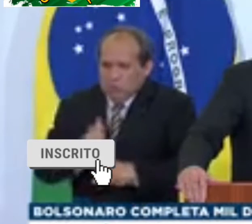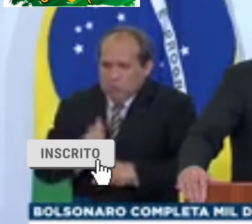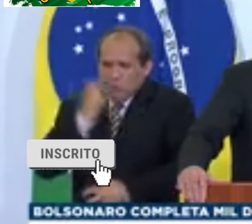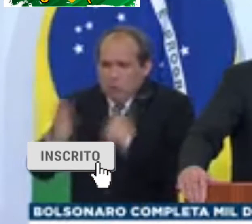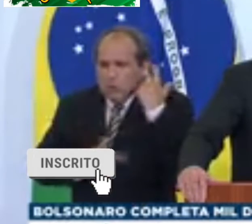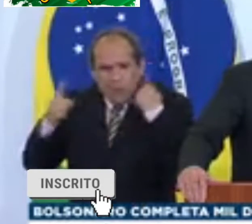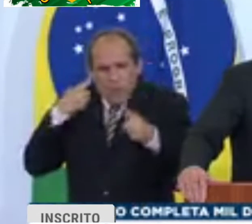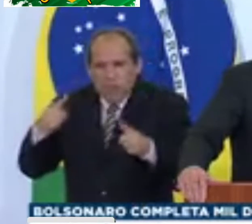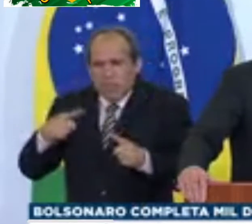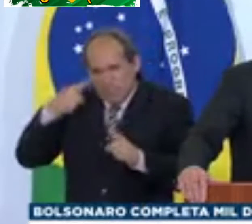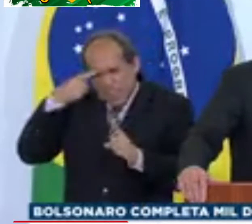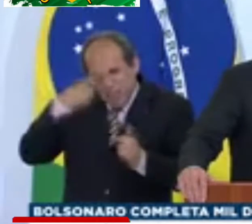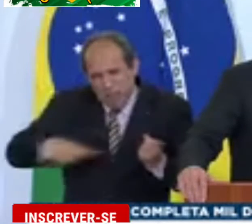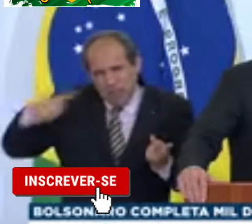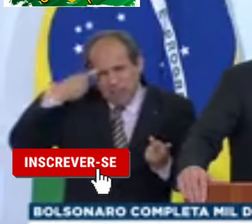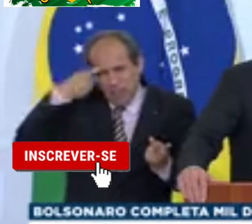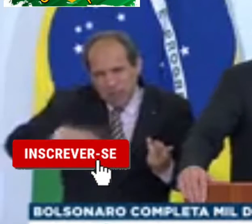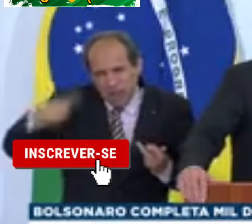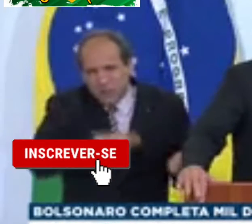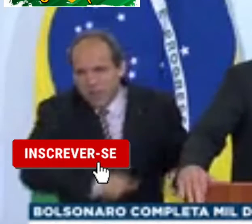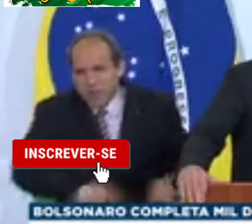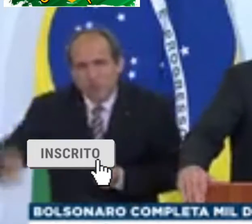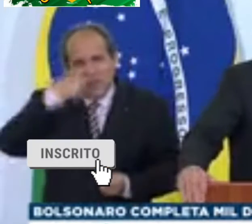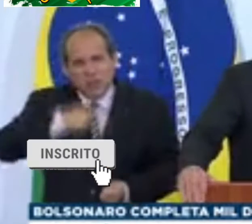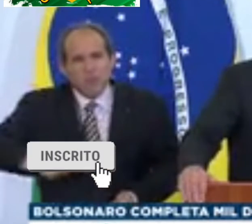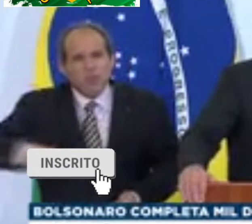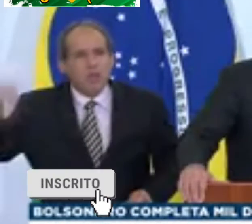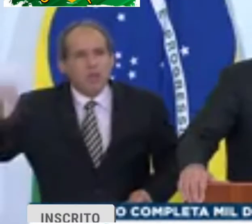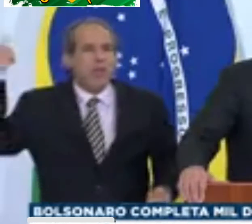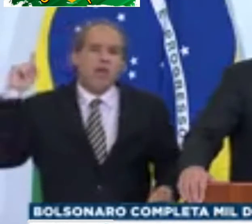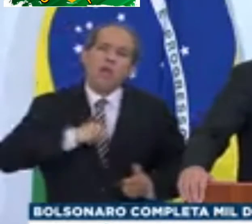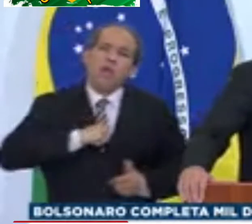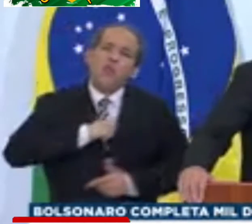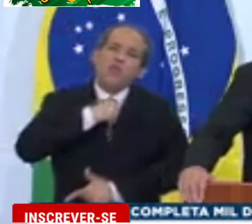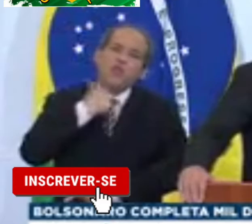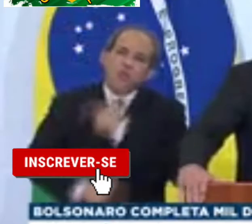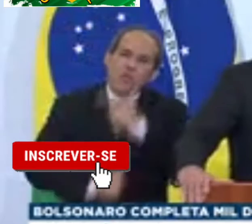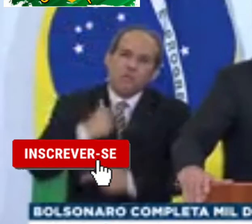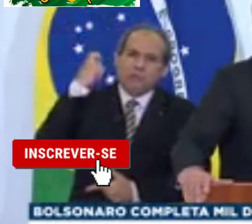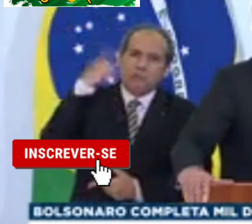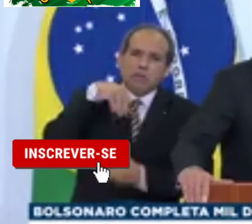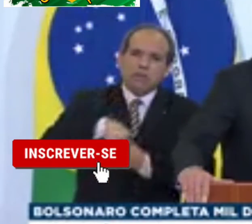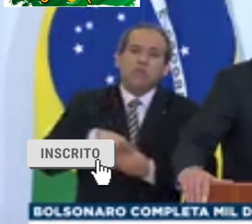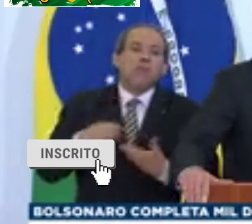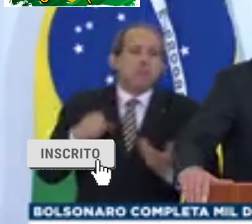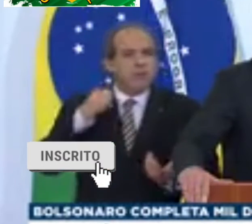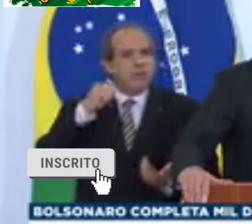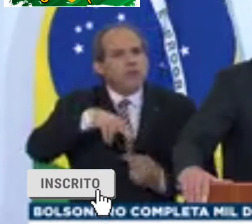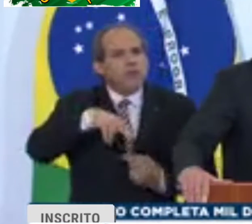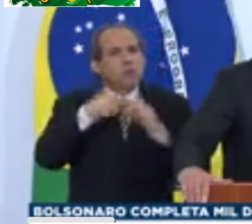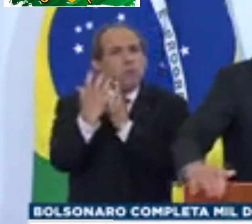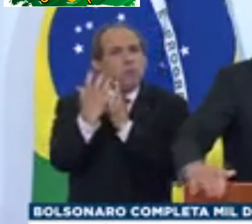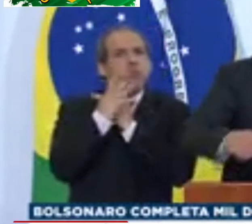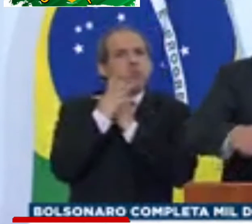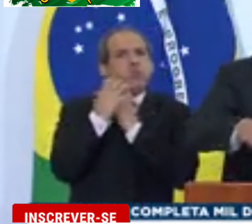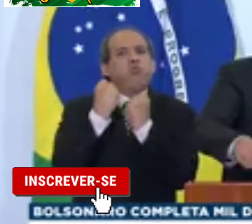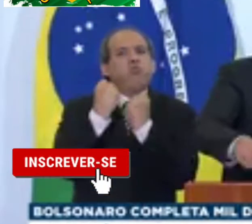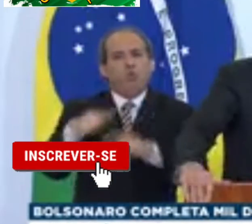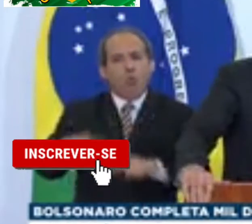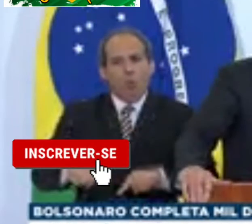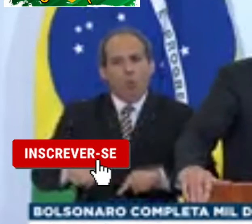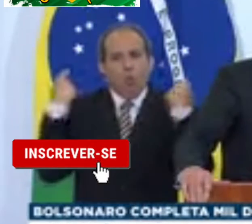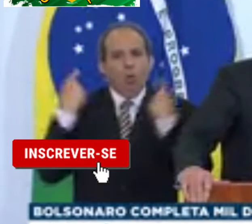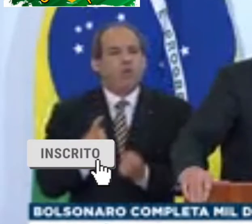É difícil a gente trabalhar certo? É, porque as pressões são enormes contra você. Cada vez que a